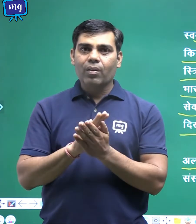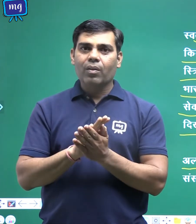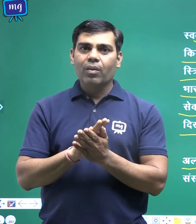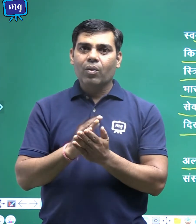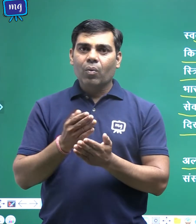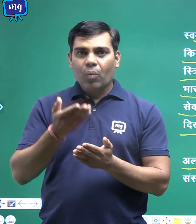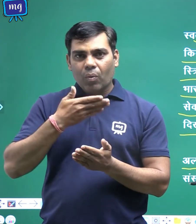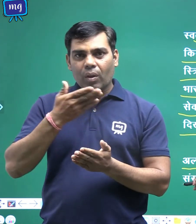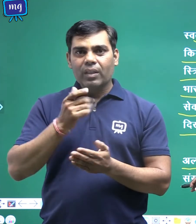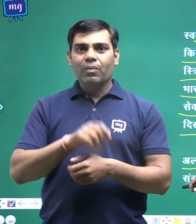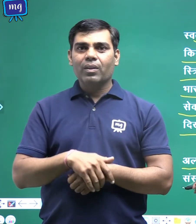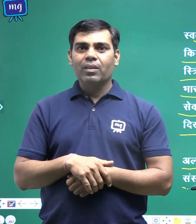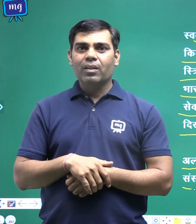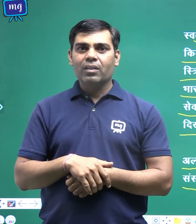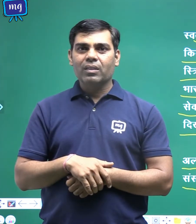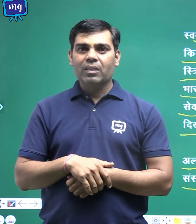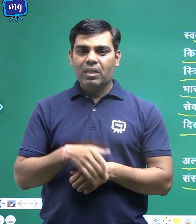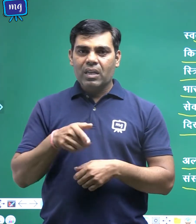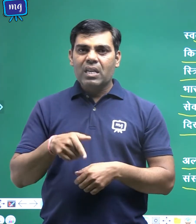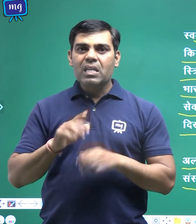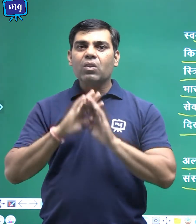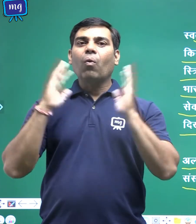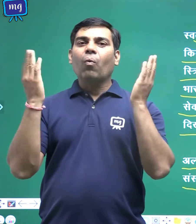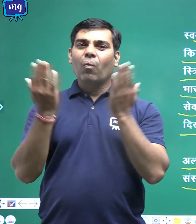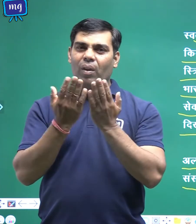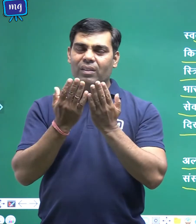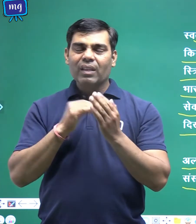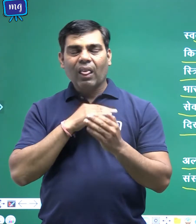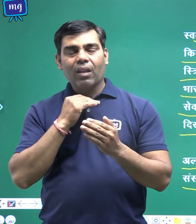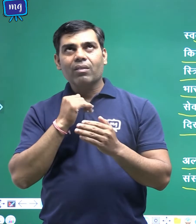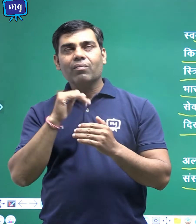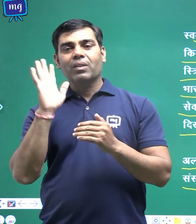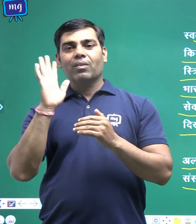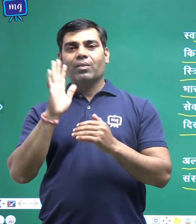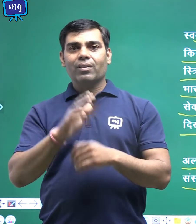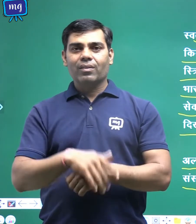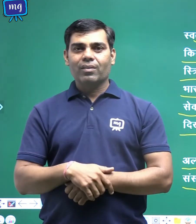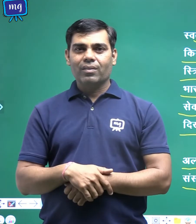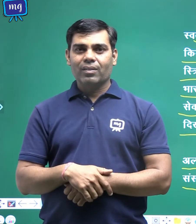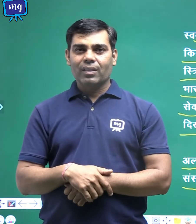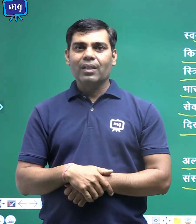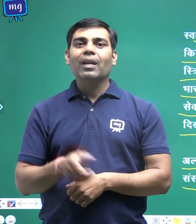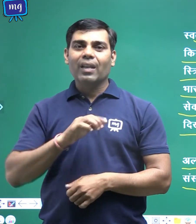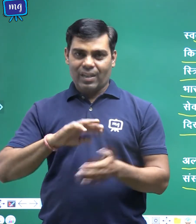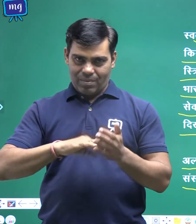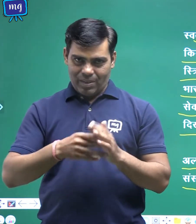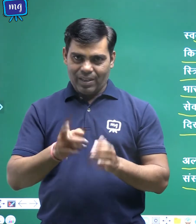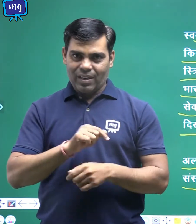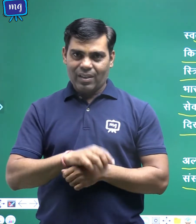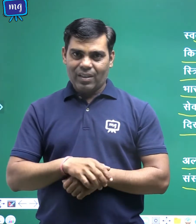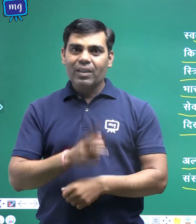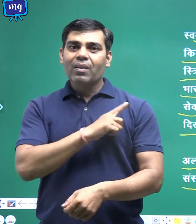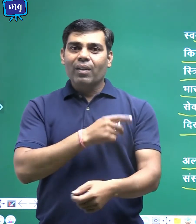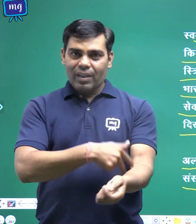करती हुई संसार से विदा हो गई। कहने का मतलब है कि